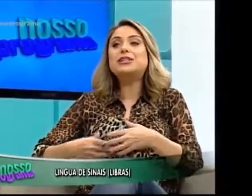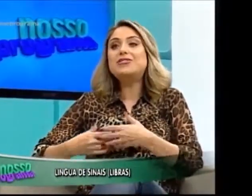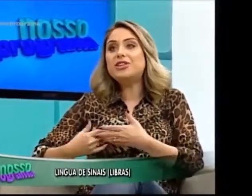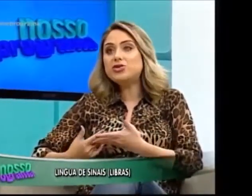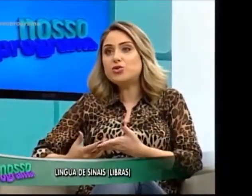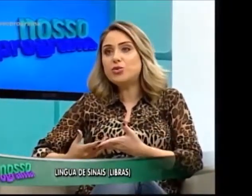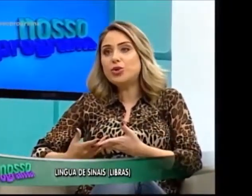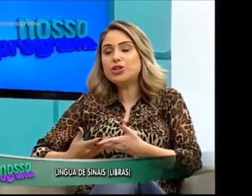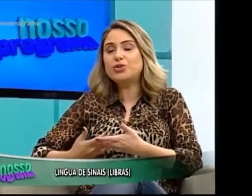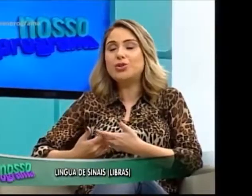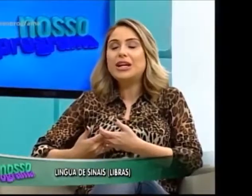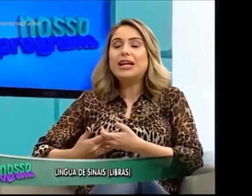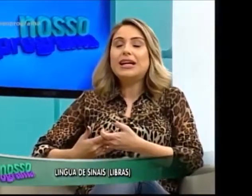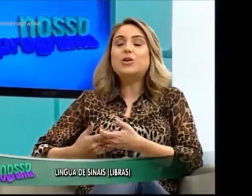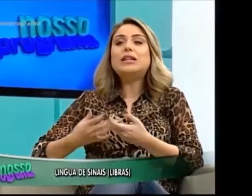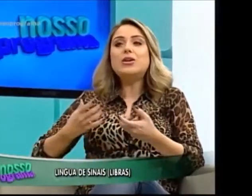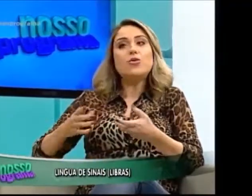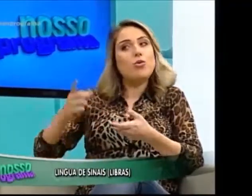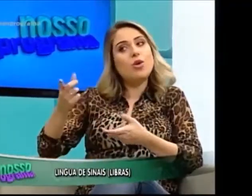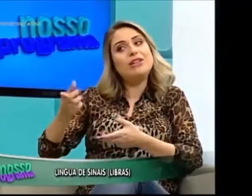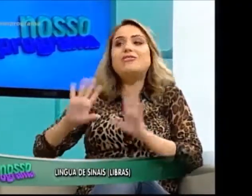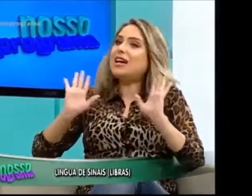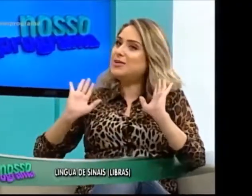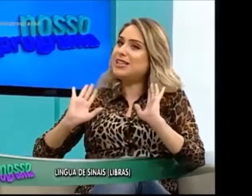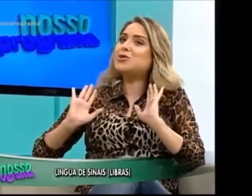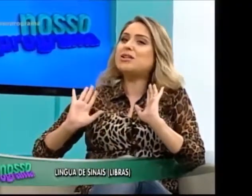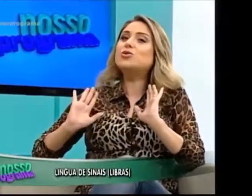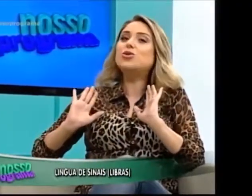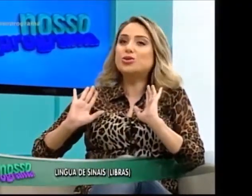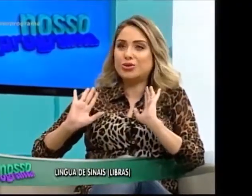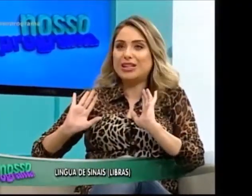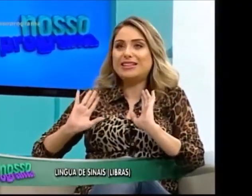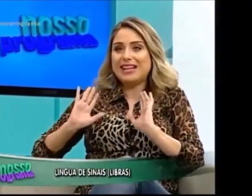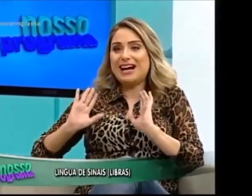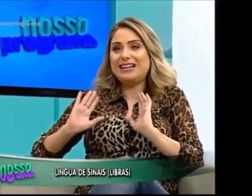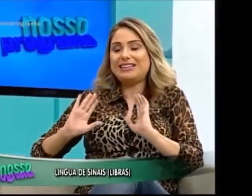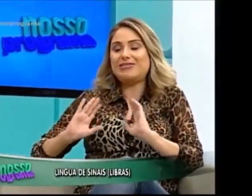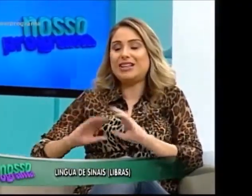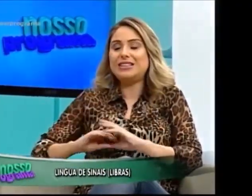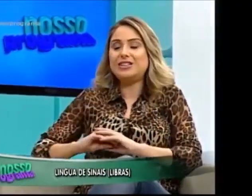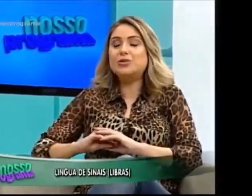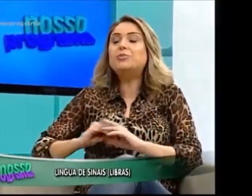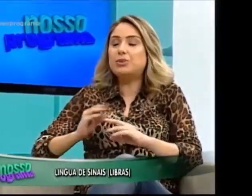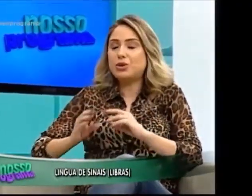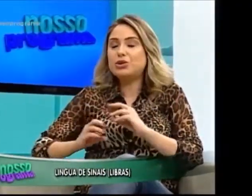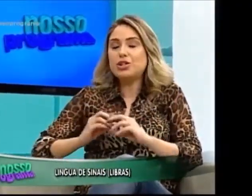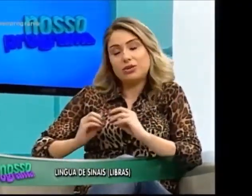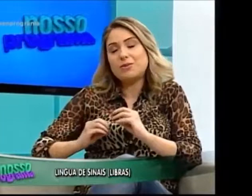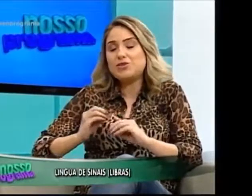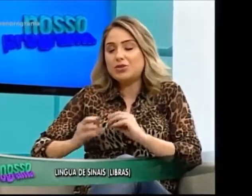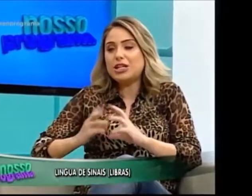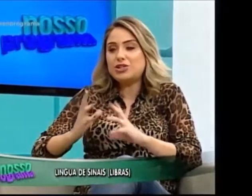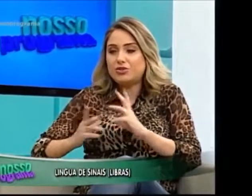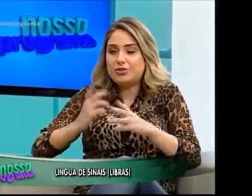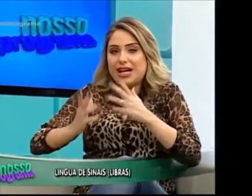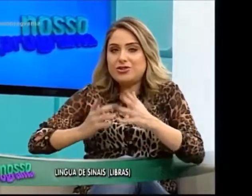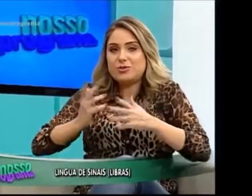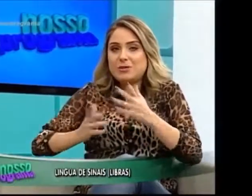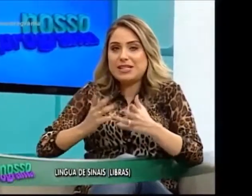ter visto muito... quando ele fala, eu entendo quase tudo que ele tá falando, por conta de... Eu tenho mais dificuldade de me